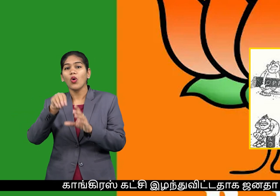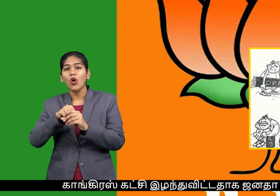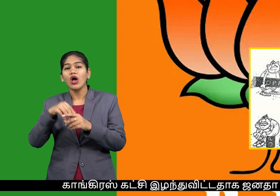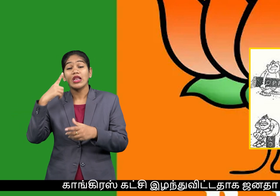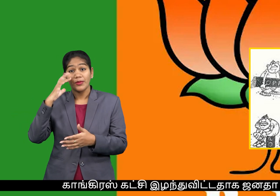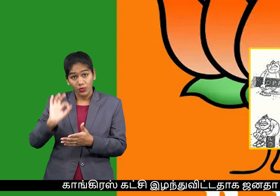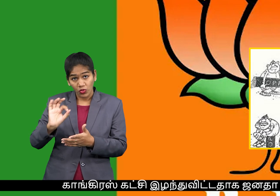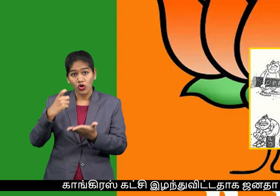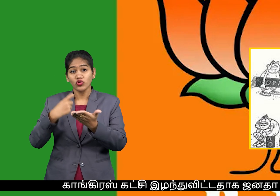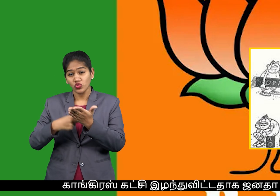வாதிட்டது.